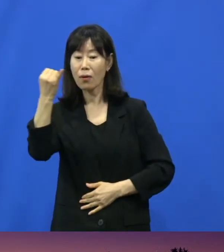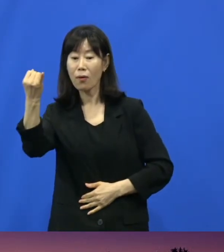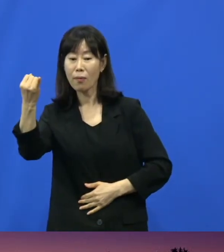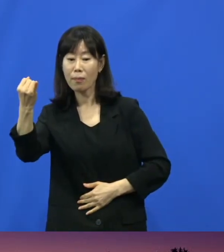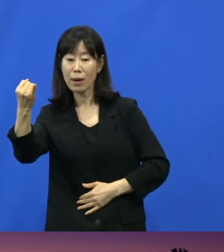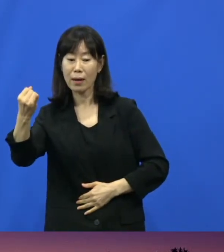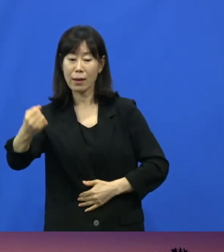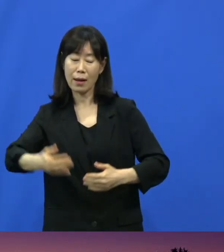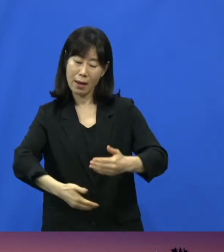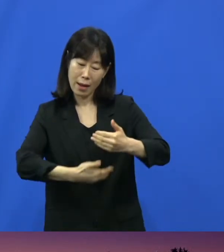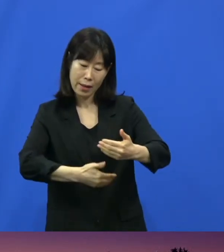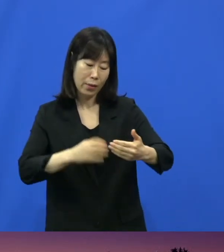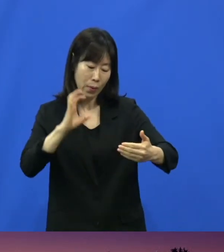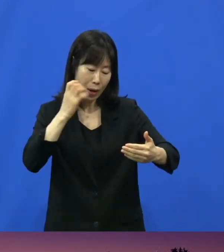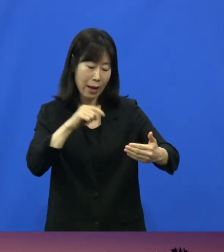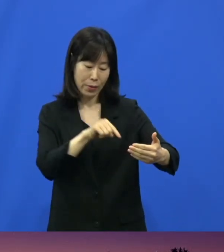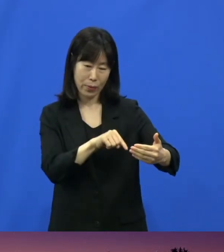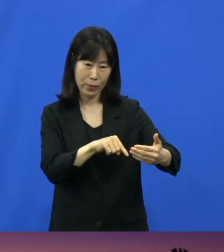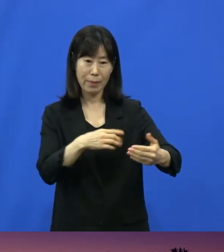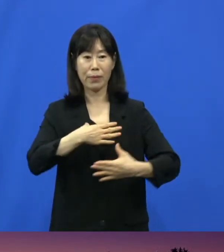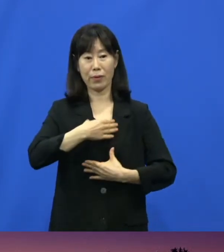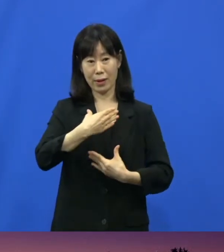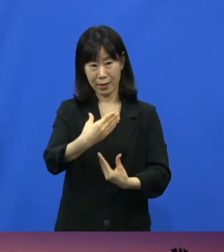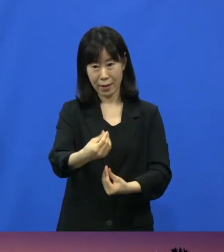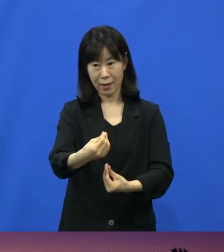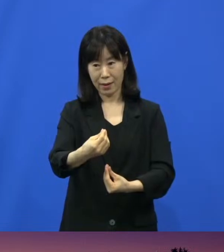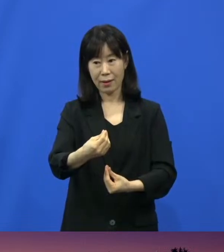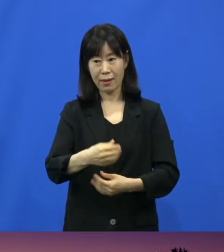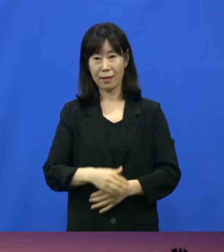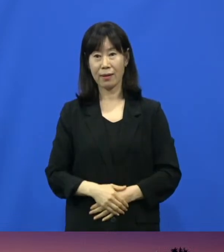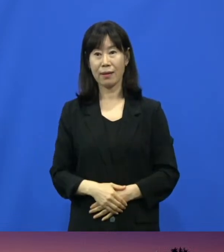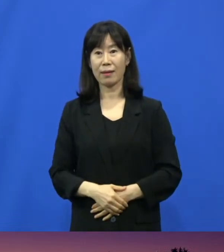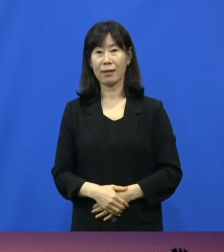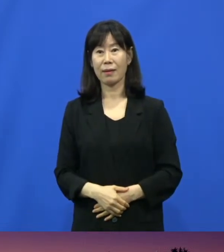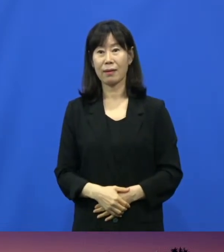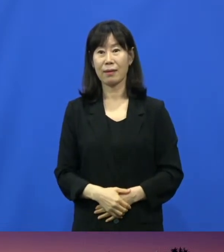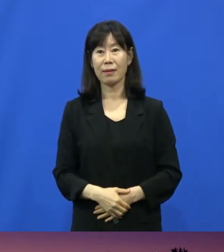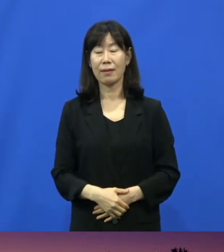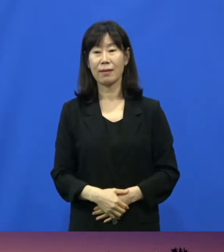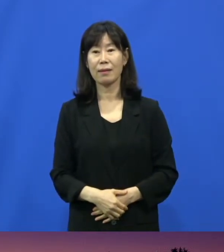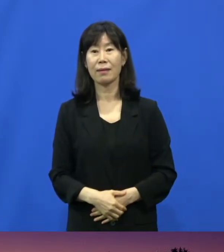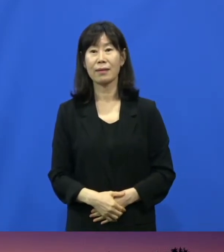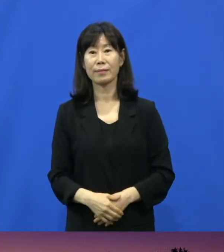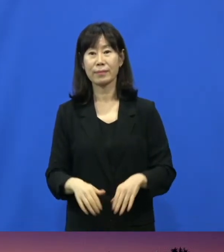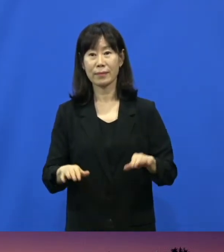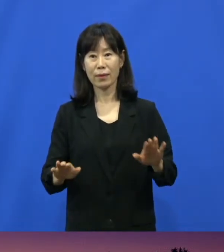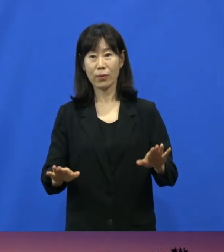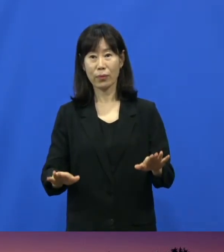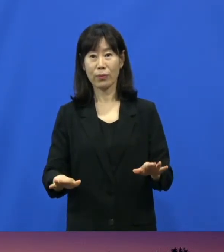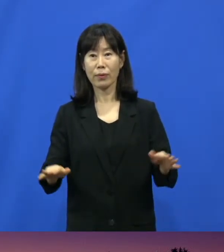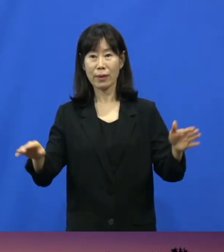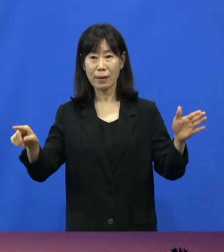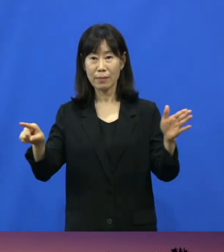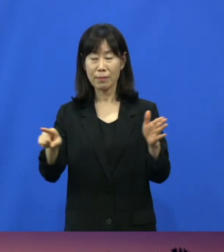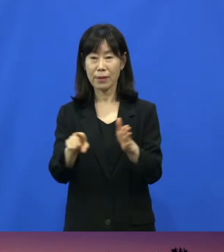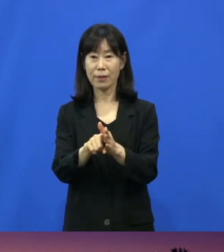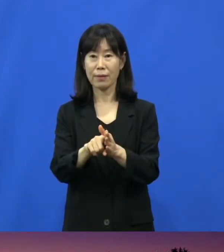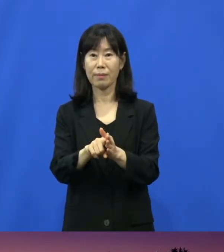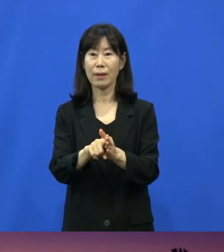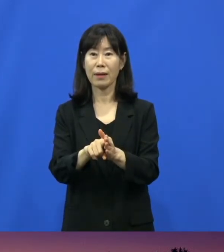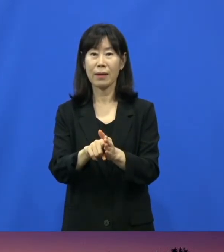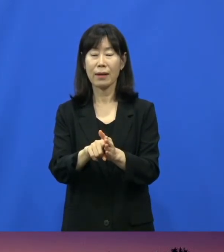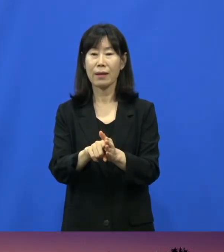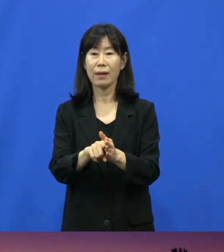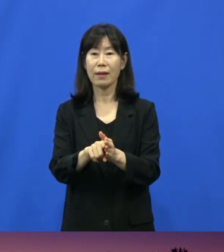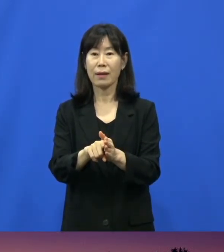그러니까 오늘 이 다윗이 이 비유를 한 것은 놀라운 것이에요. 우리의 신앙의 아주 핵심을 가르치고 있는 거예요.